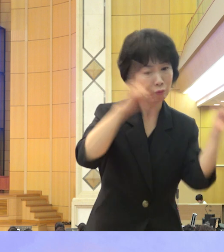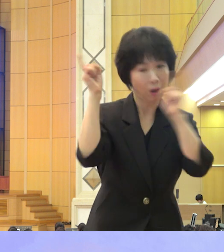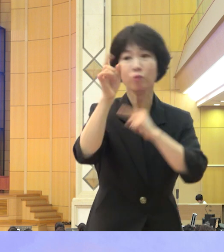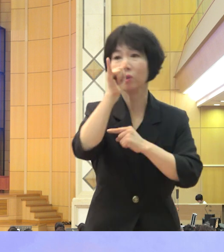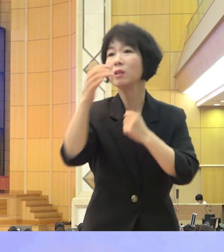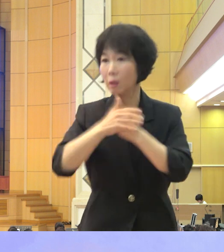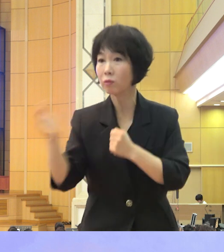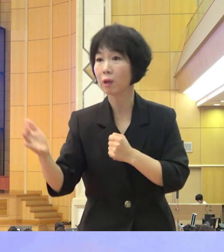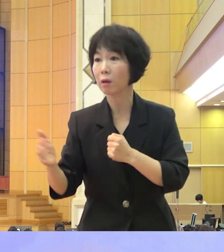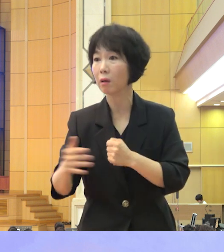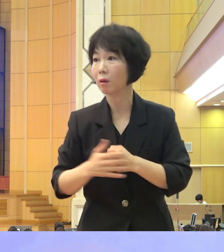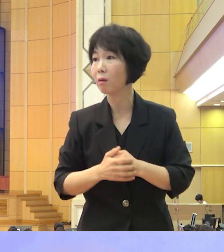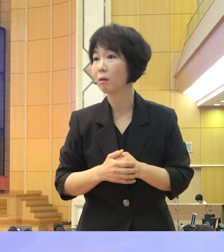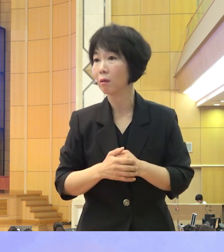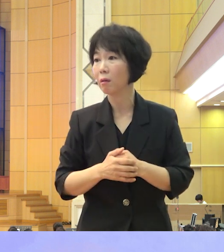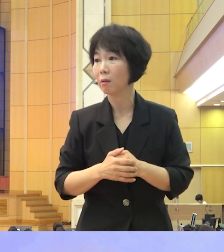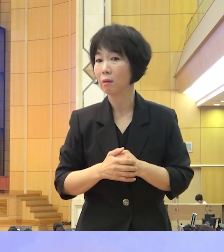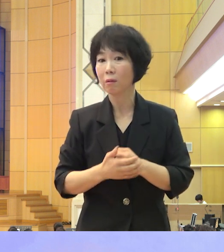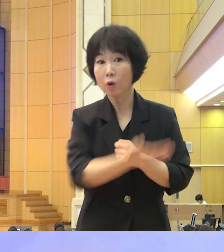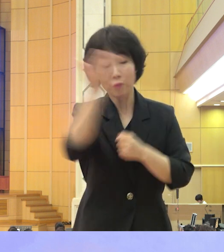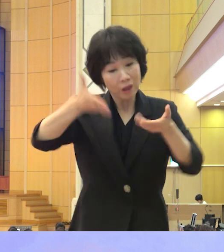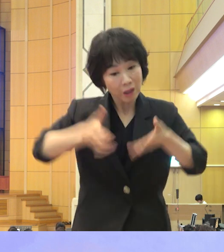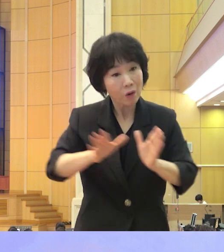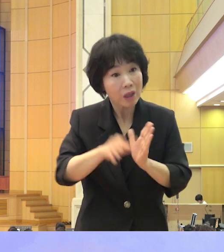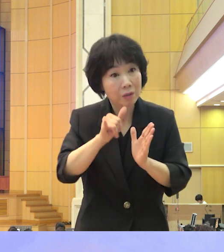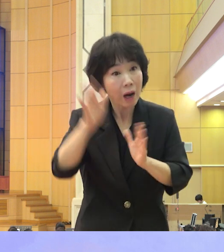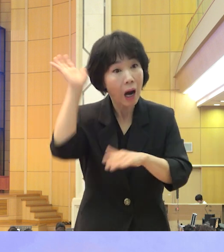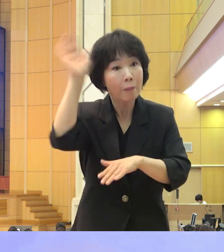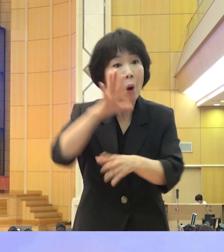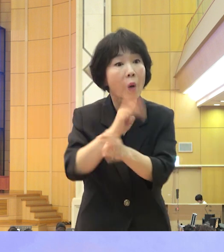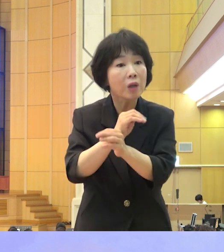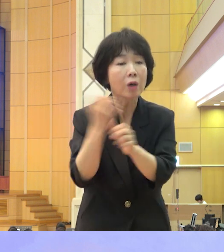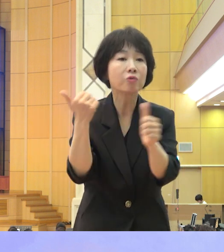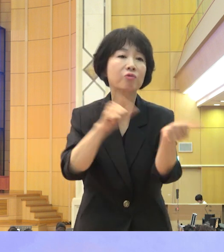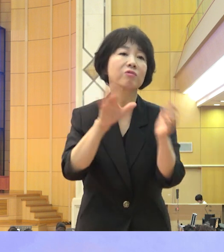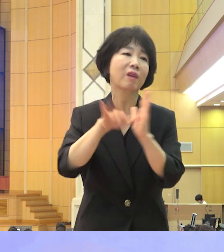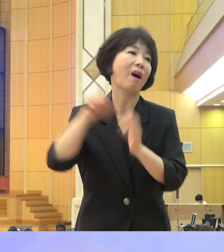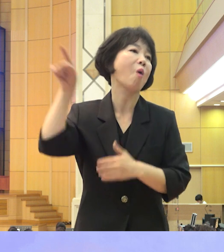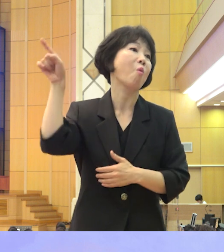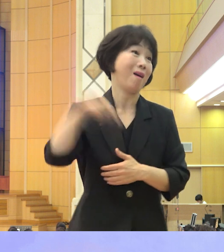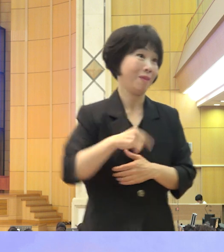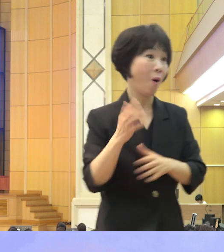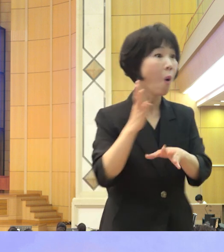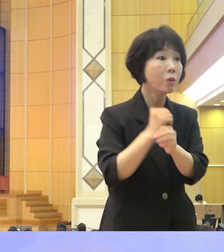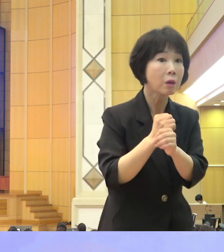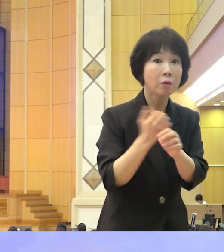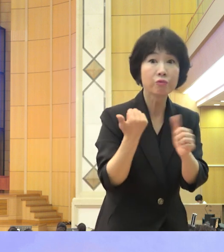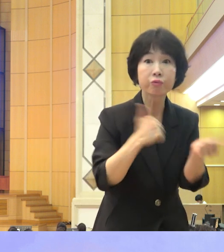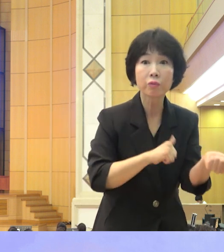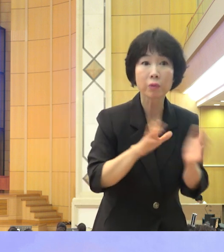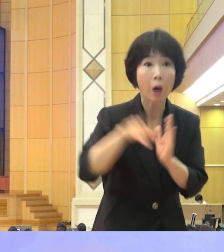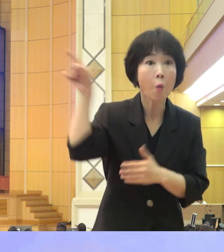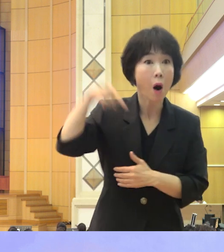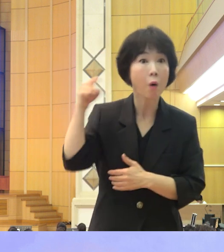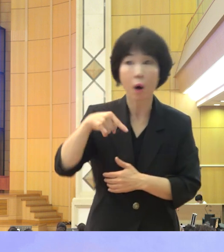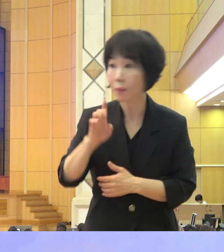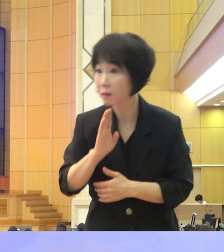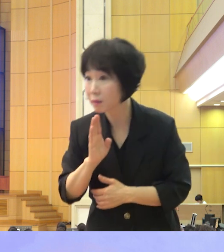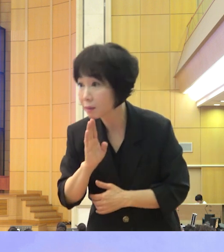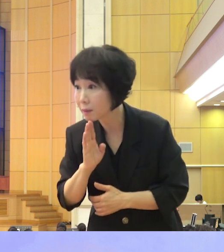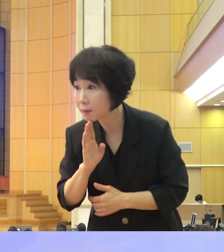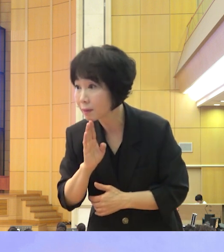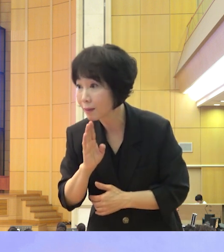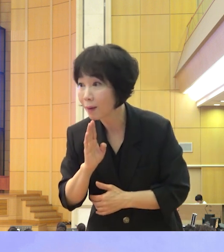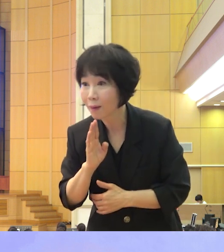거예요. 날 때가 있으면 죽을 때가 있다고 이미 이건 정해져 있는 사실입니다. 그러나 죽더라도